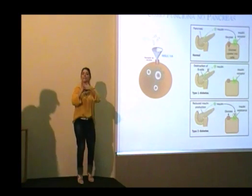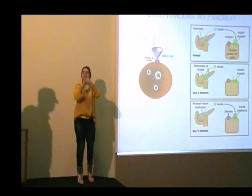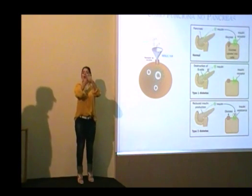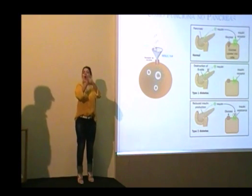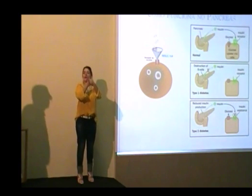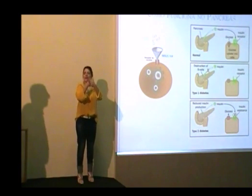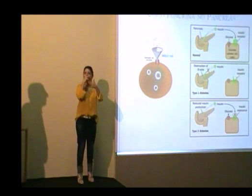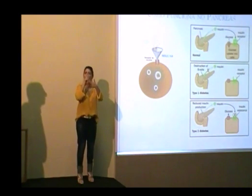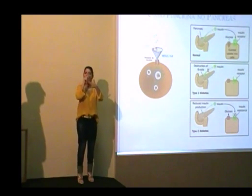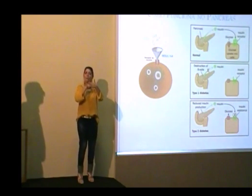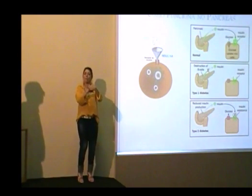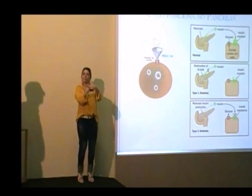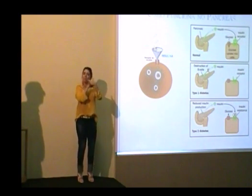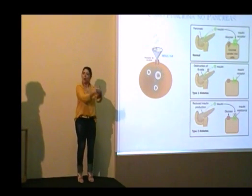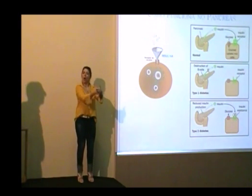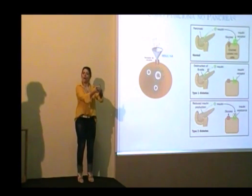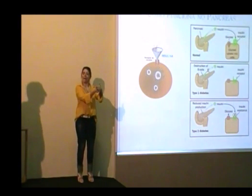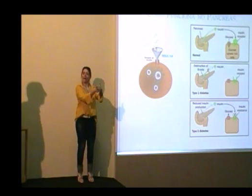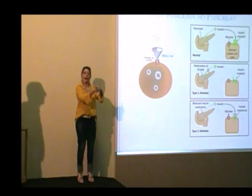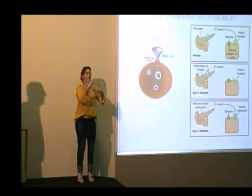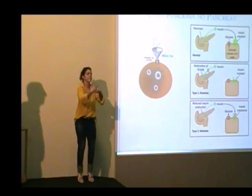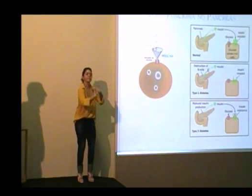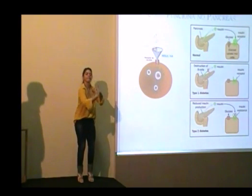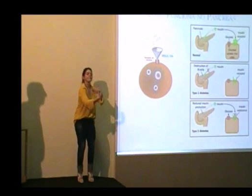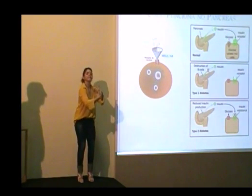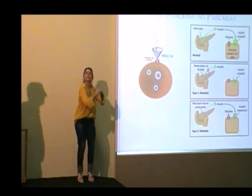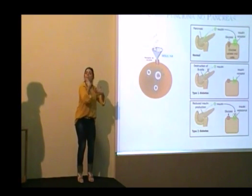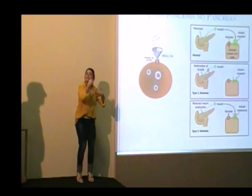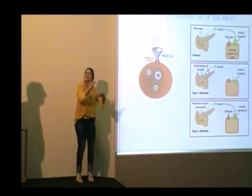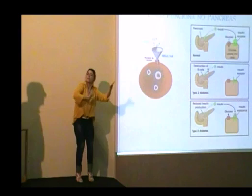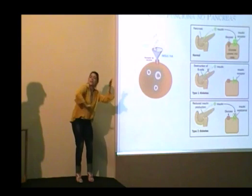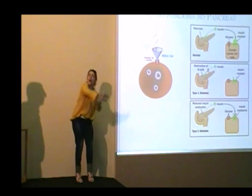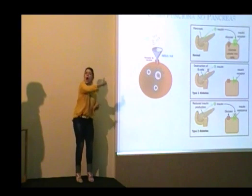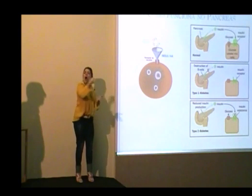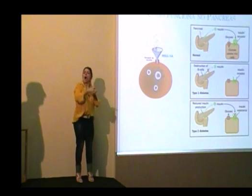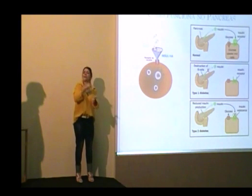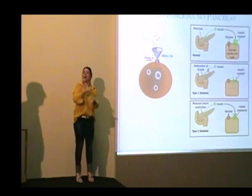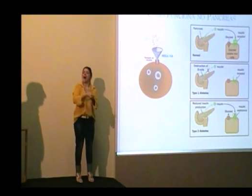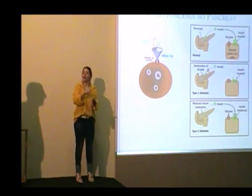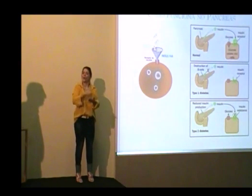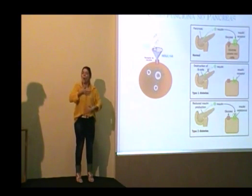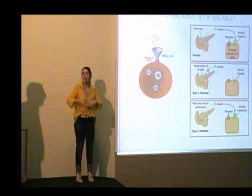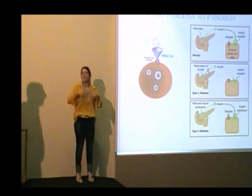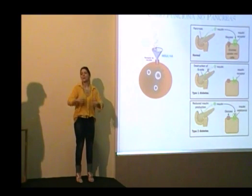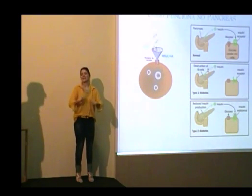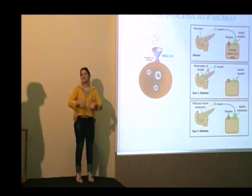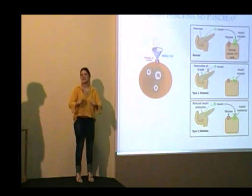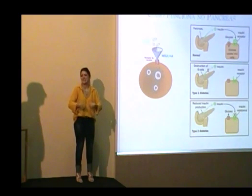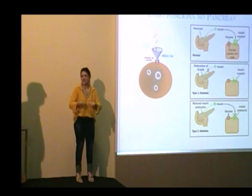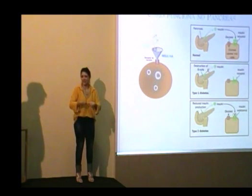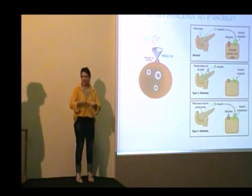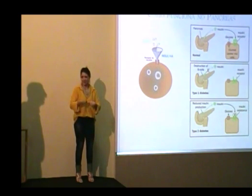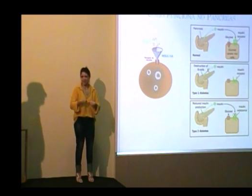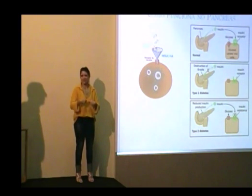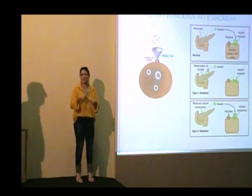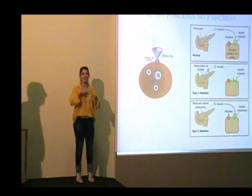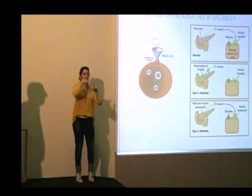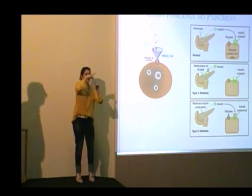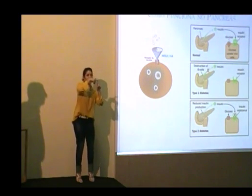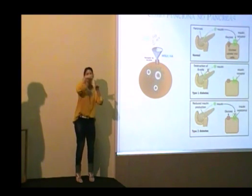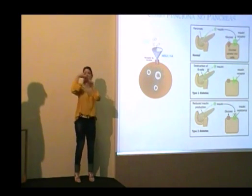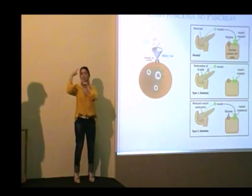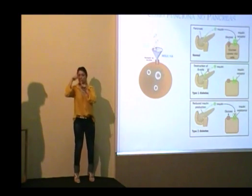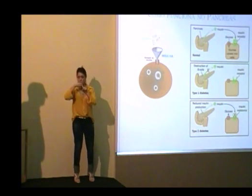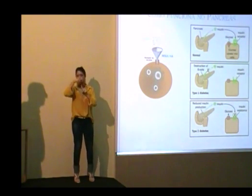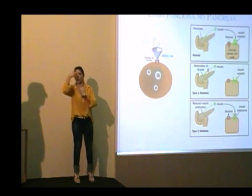doença relacionada a isso, que é o bloqueio, né? A insulina não entra na célula e ela fica